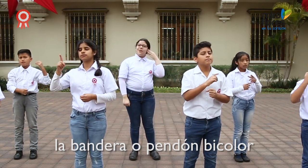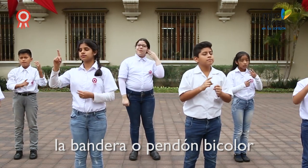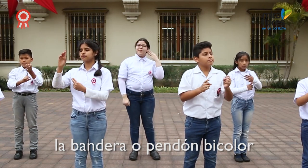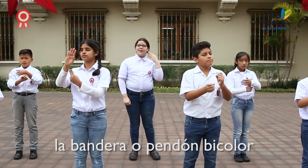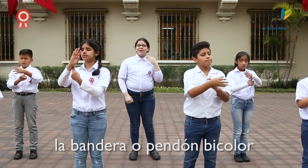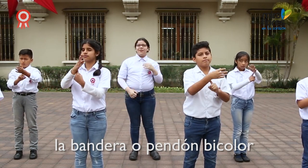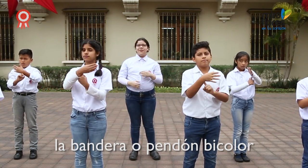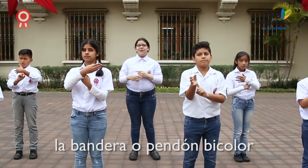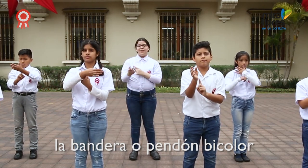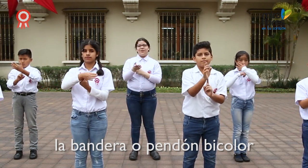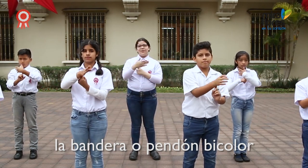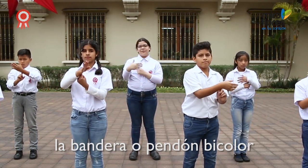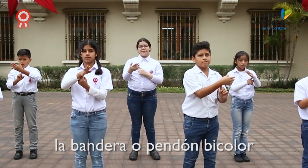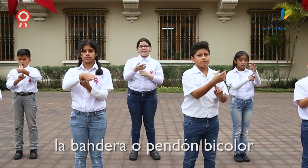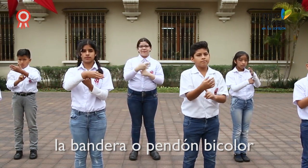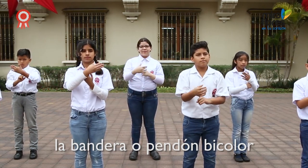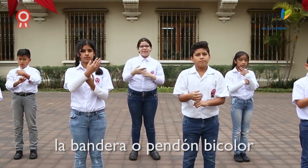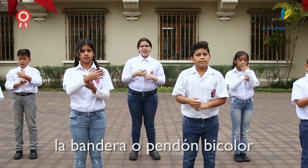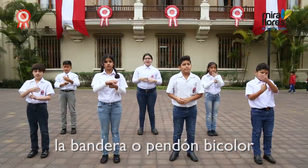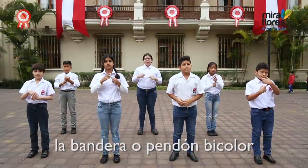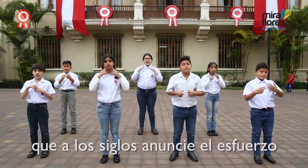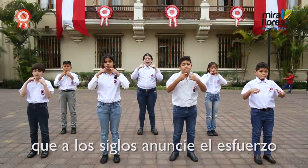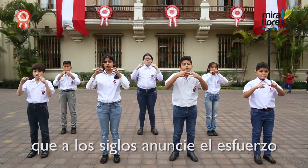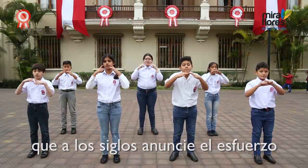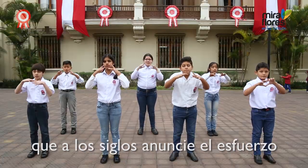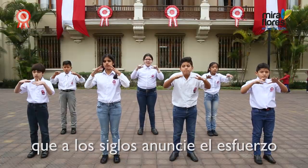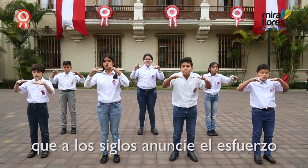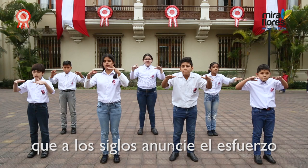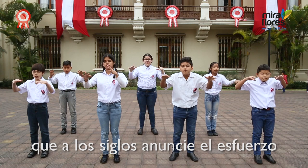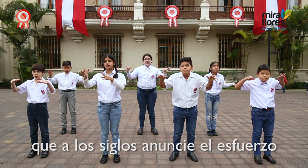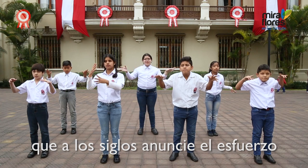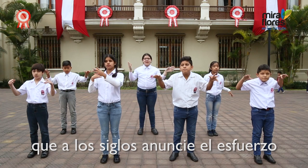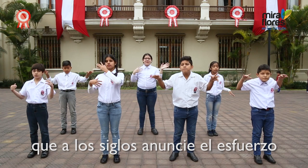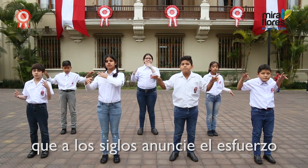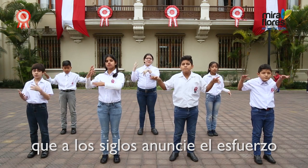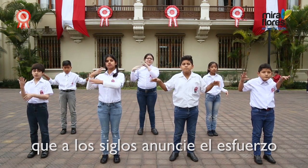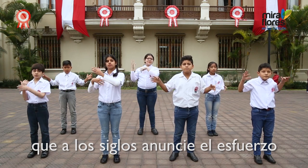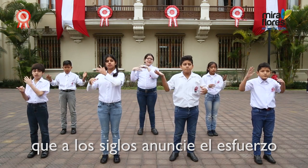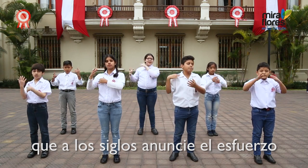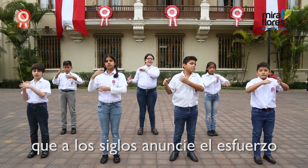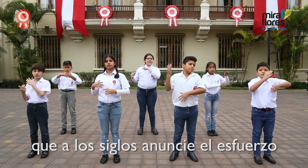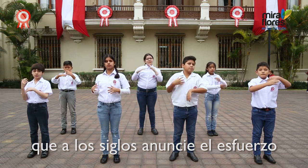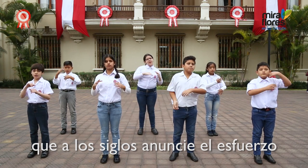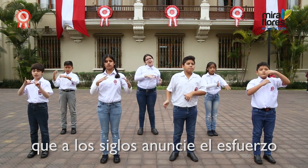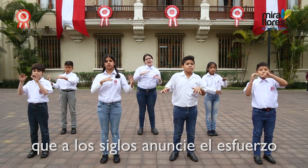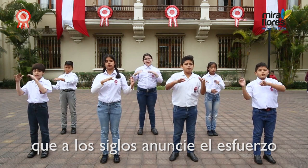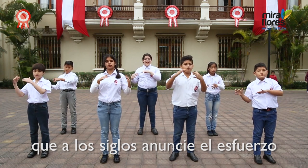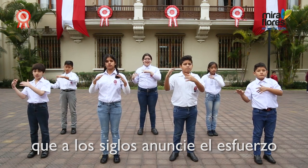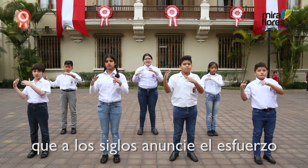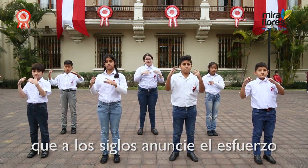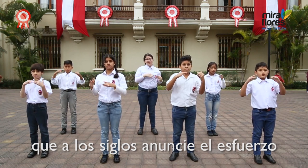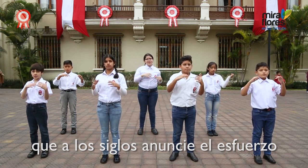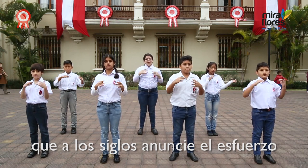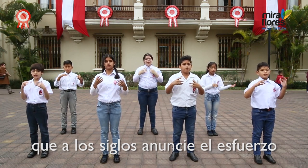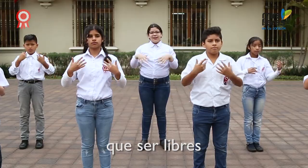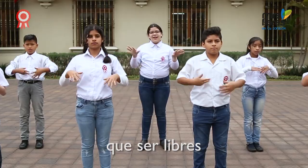surente,